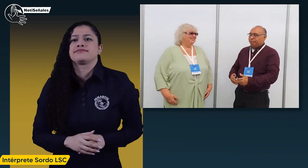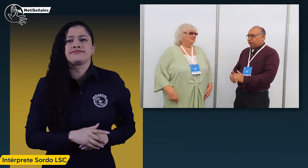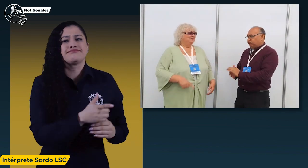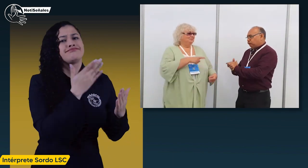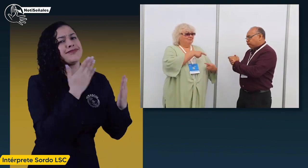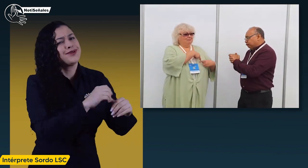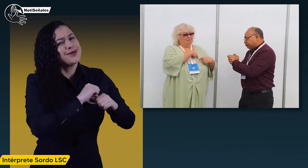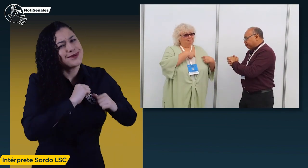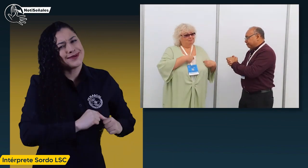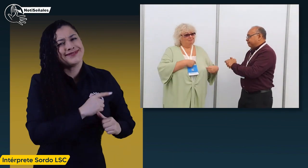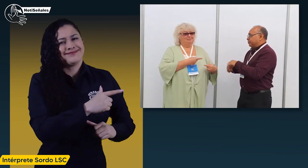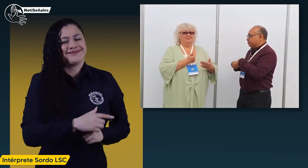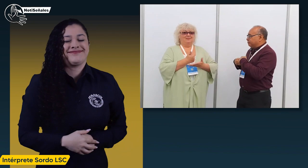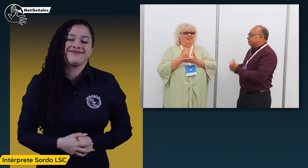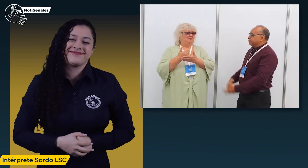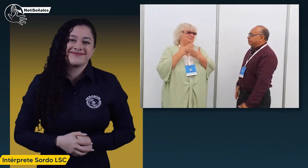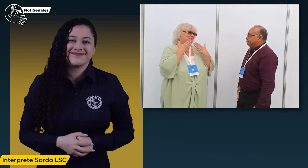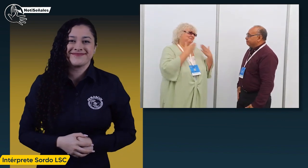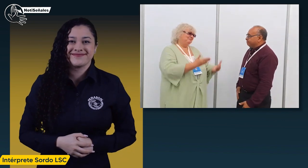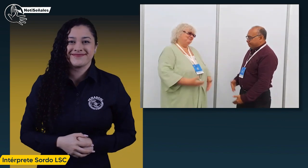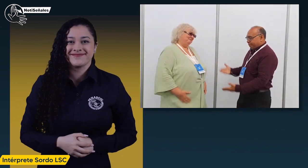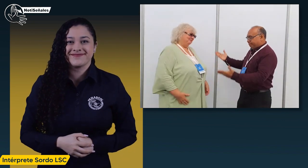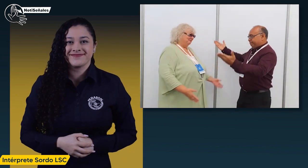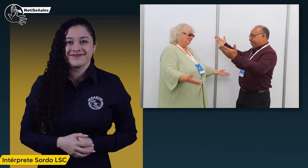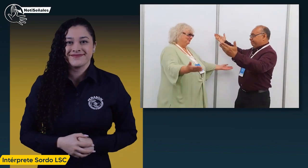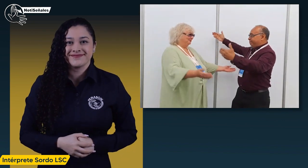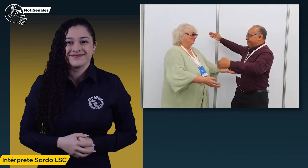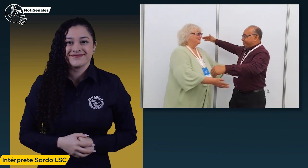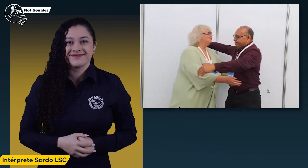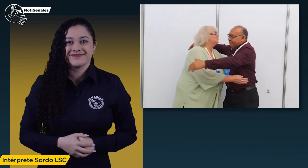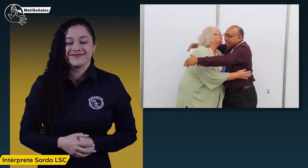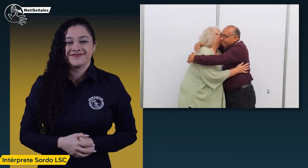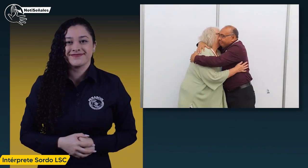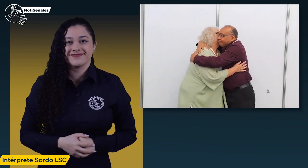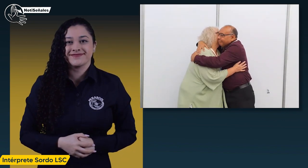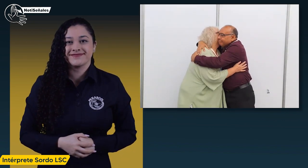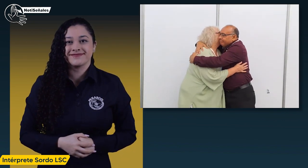los aplausos son para ti gracias de todo corazón